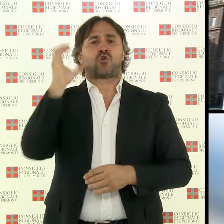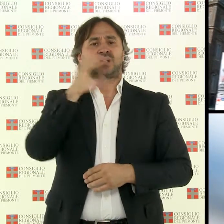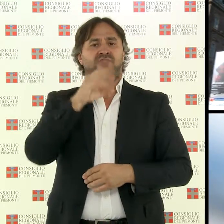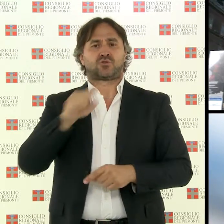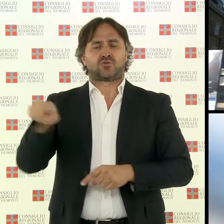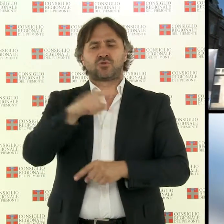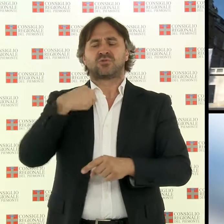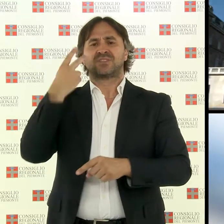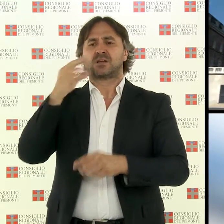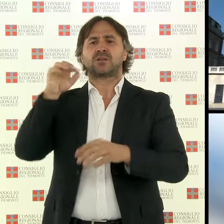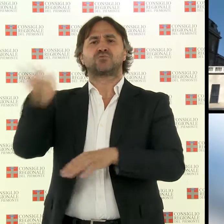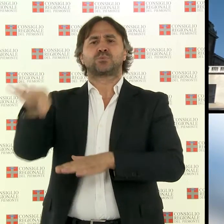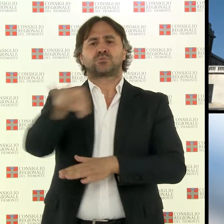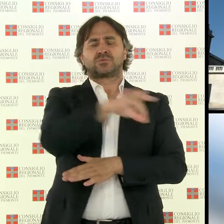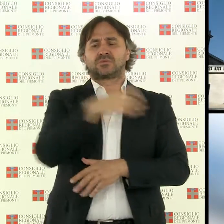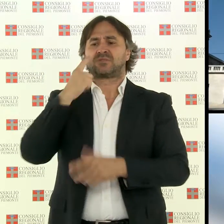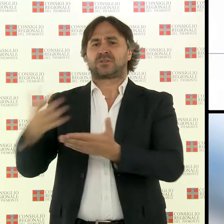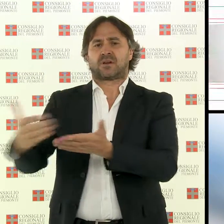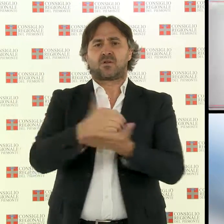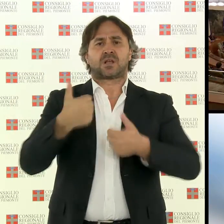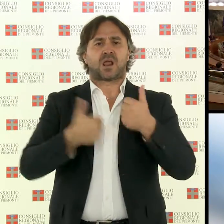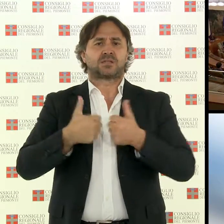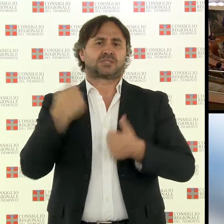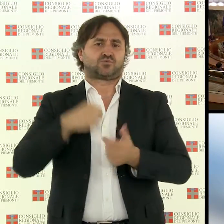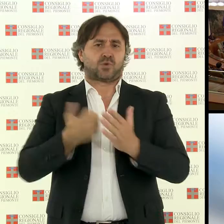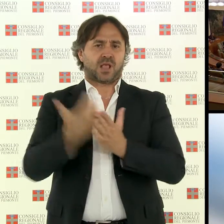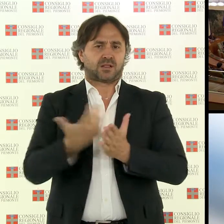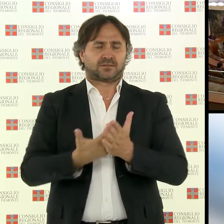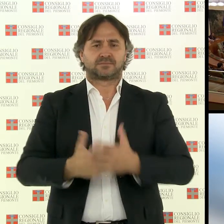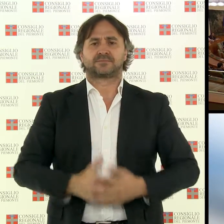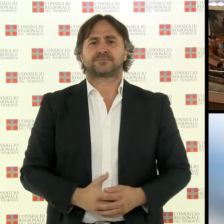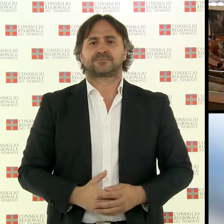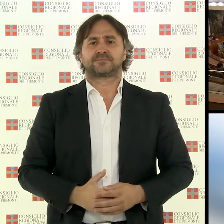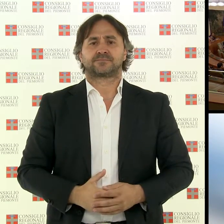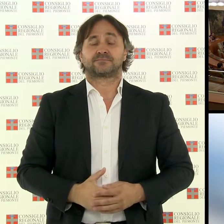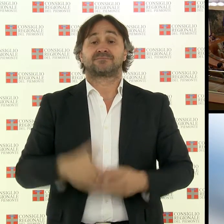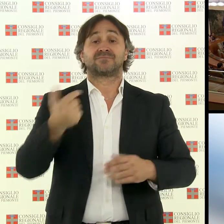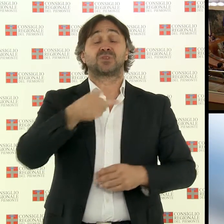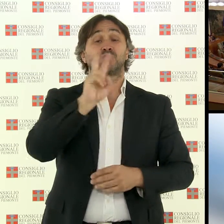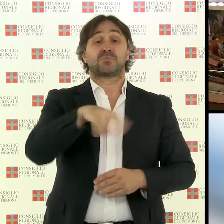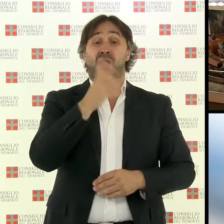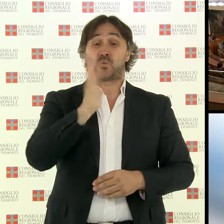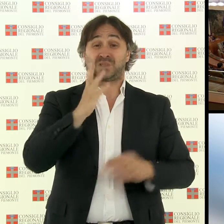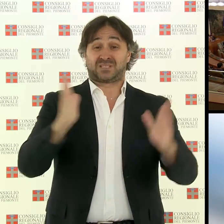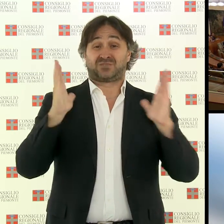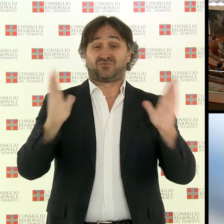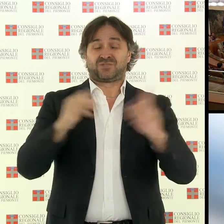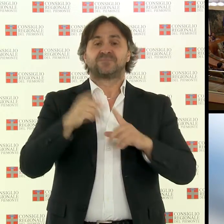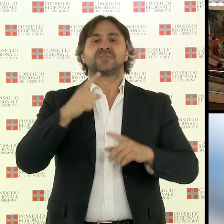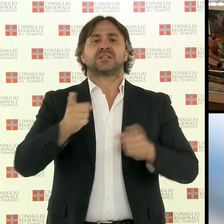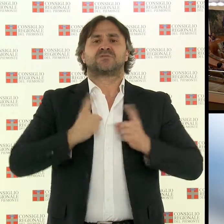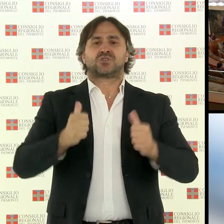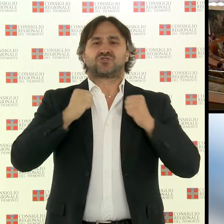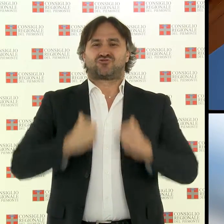di raccolta, analisi ed elaborazione dati. Nel corso del 2015 sono giunte al difensore civico